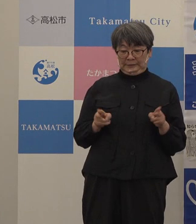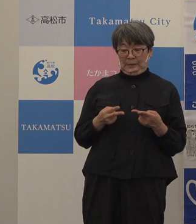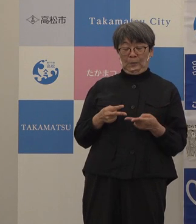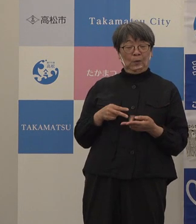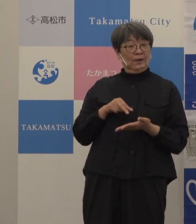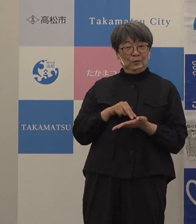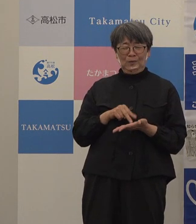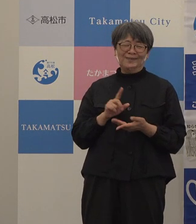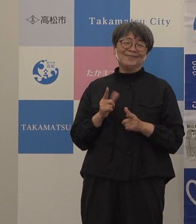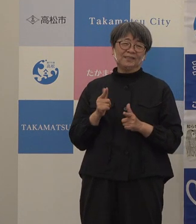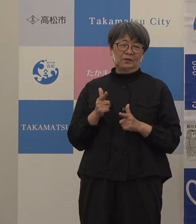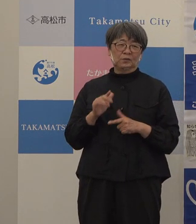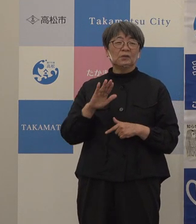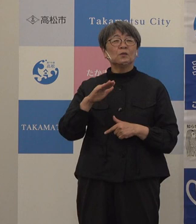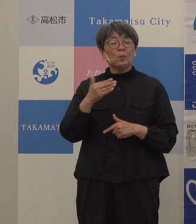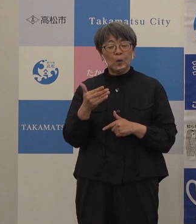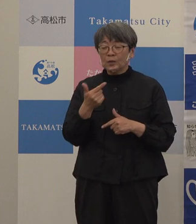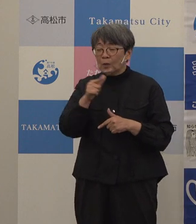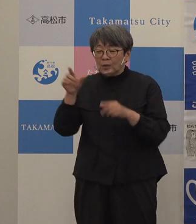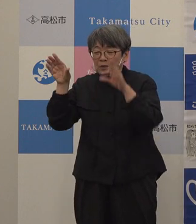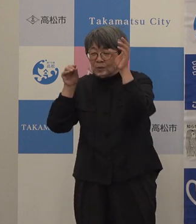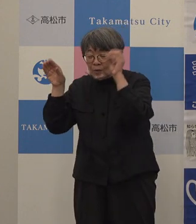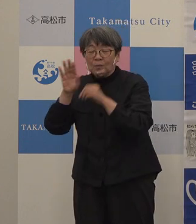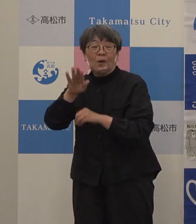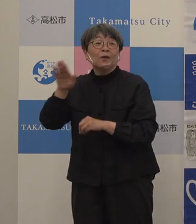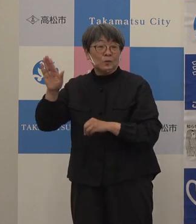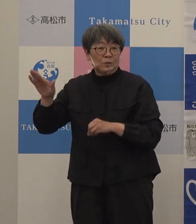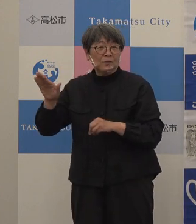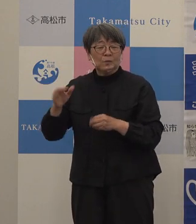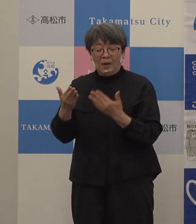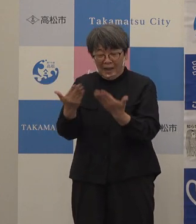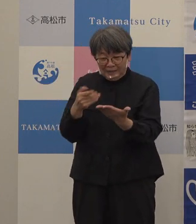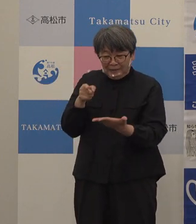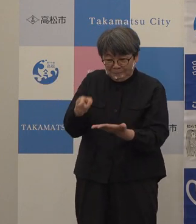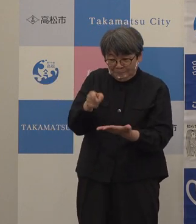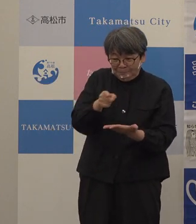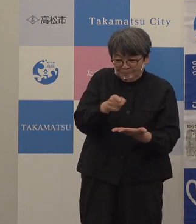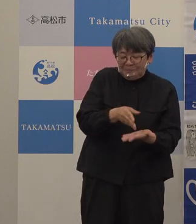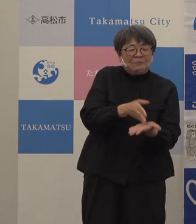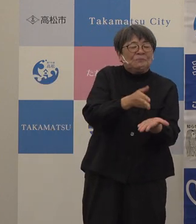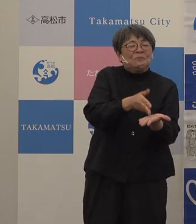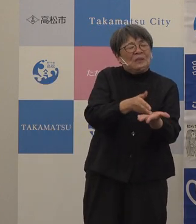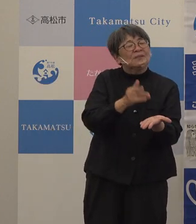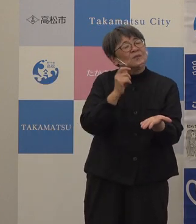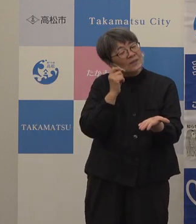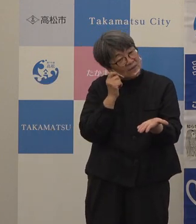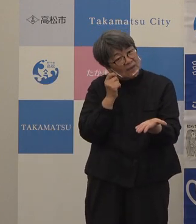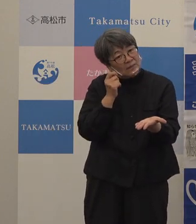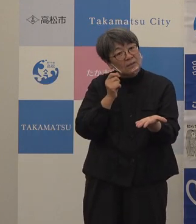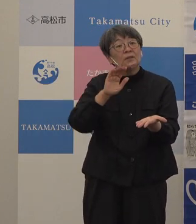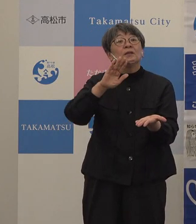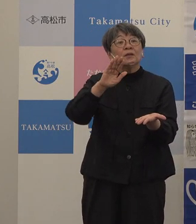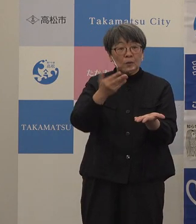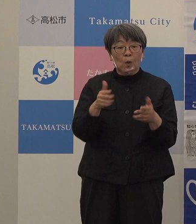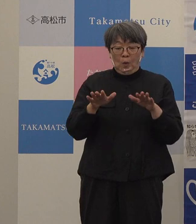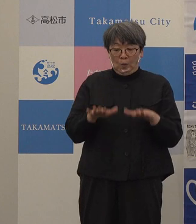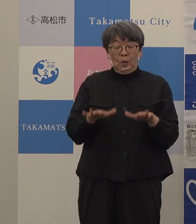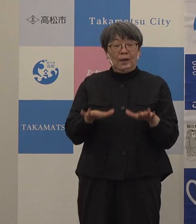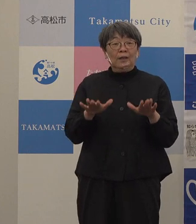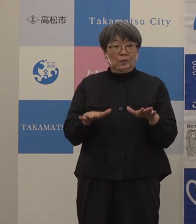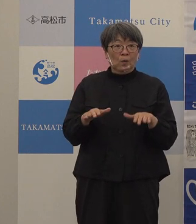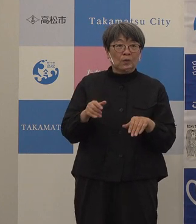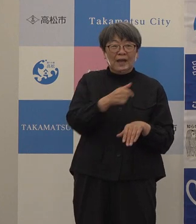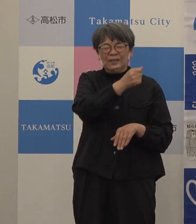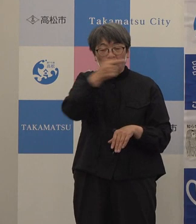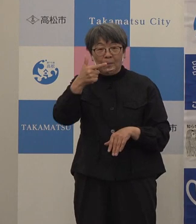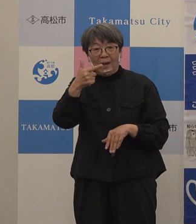ございませんし、いろいろ情報はありますけれども、はっきりと定かには分からないところでございます。ただ今回のいわゆる第6